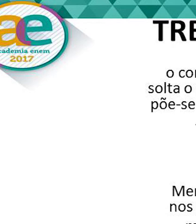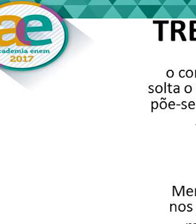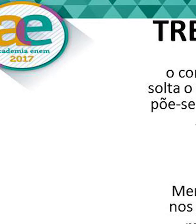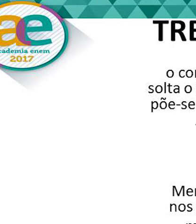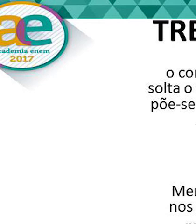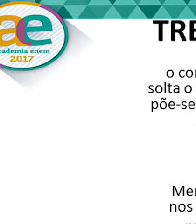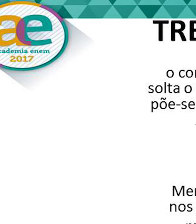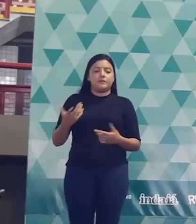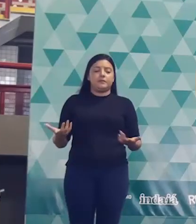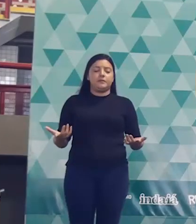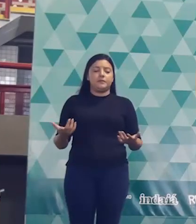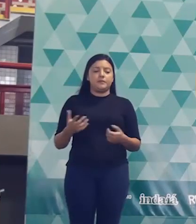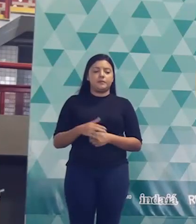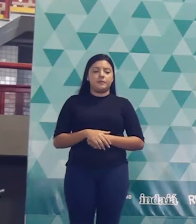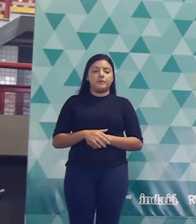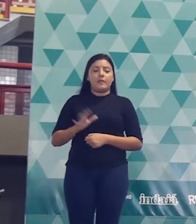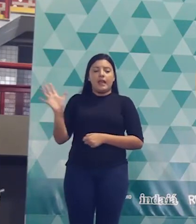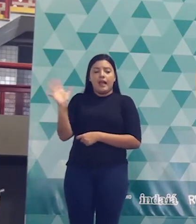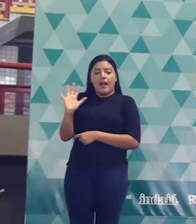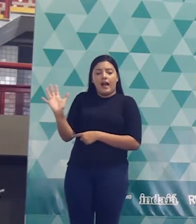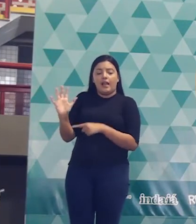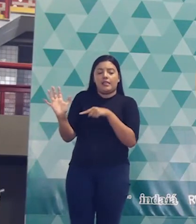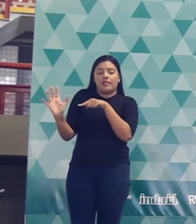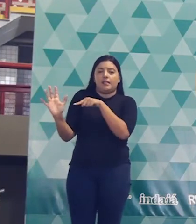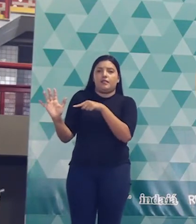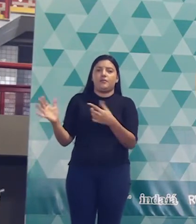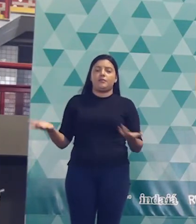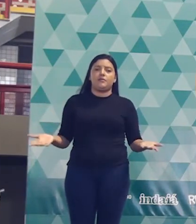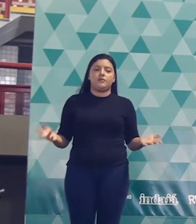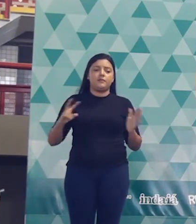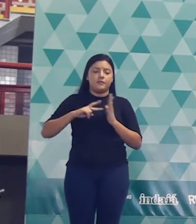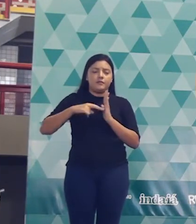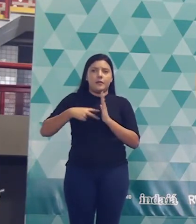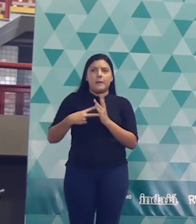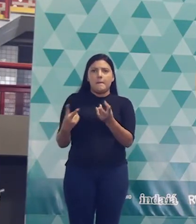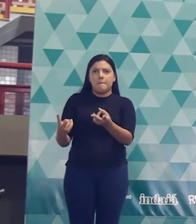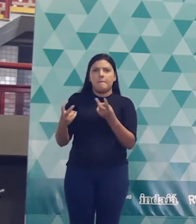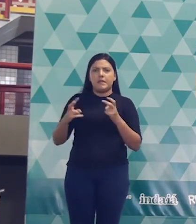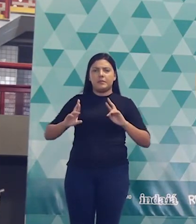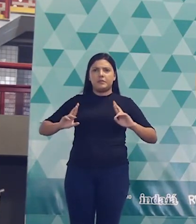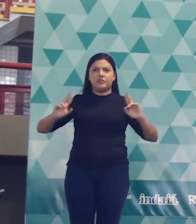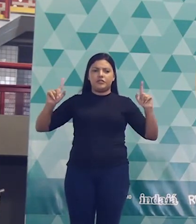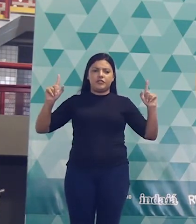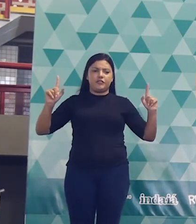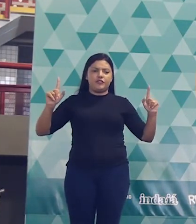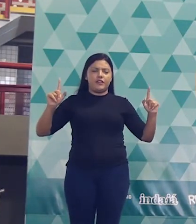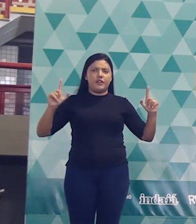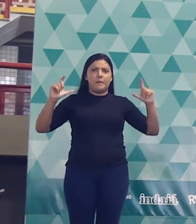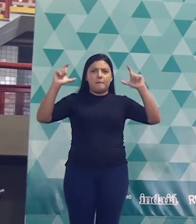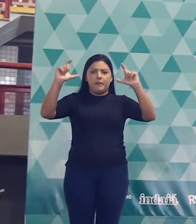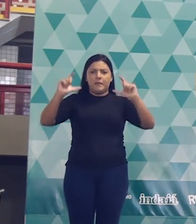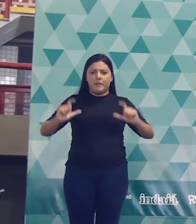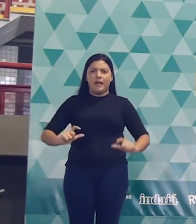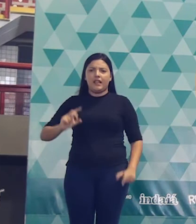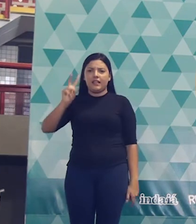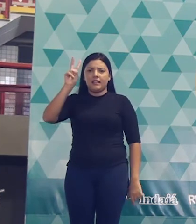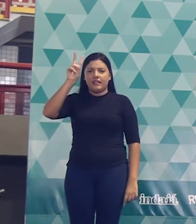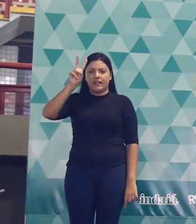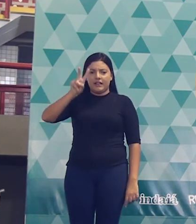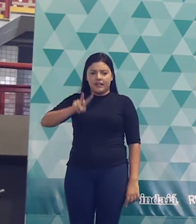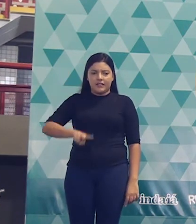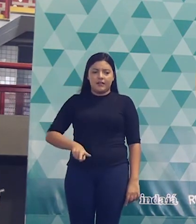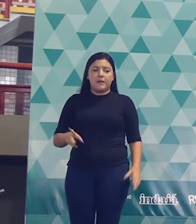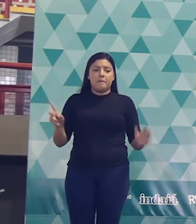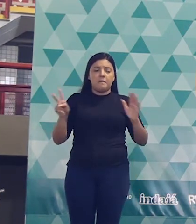vem vê-los passar. Adeus, adeus. Perceberam alguma coisa diferente na leitura aí a cada estrofe? O nome do poema é